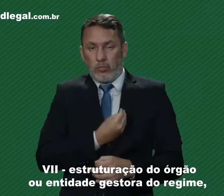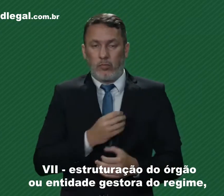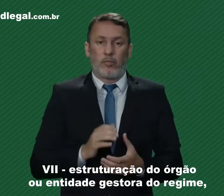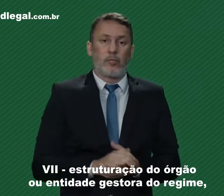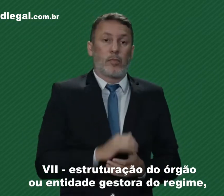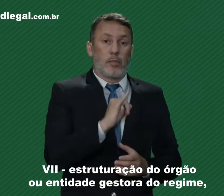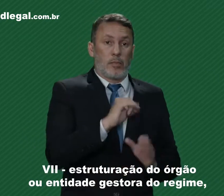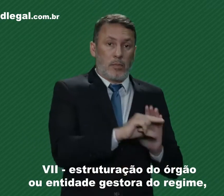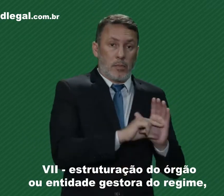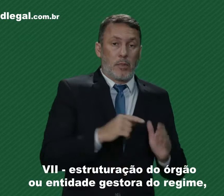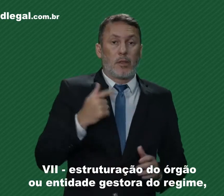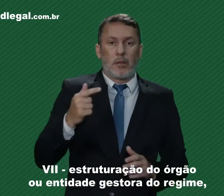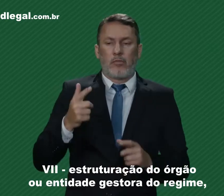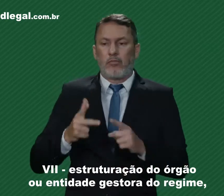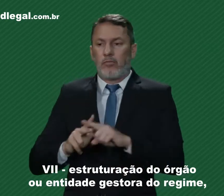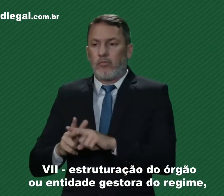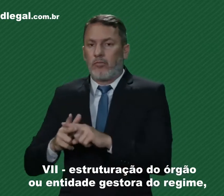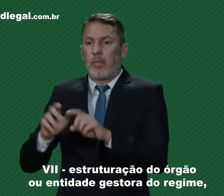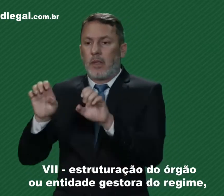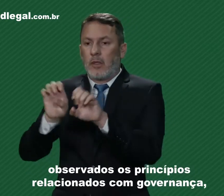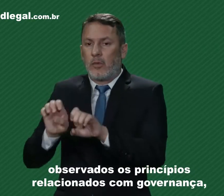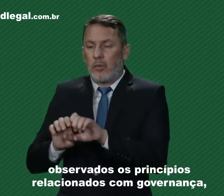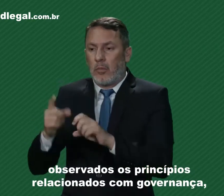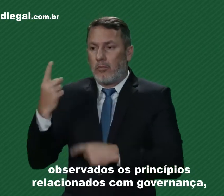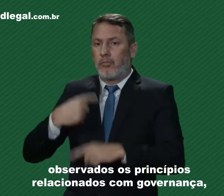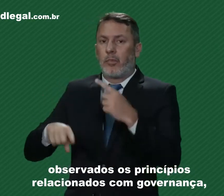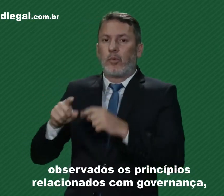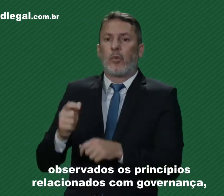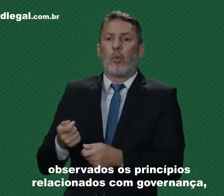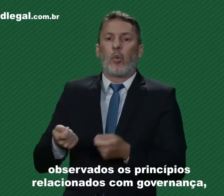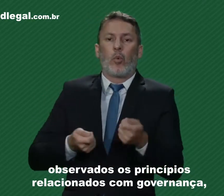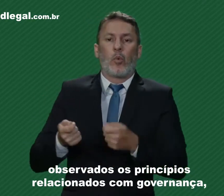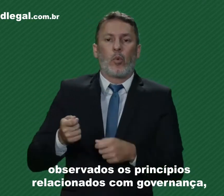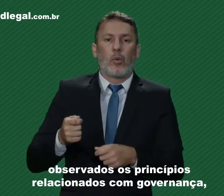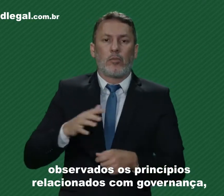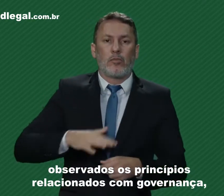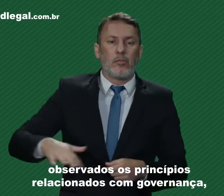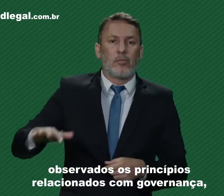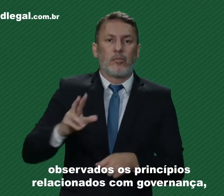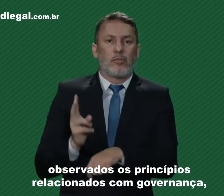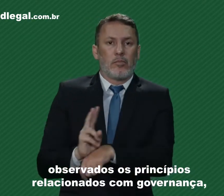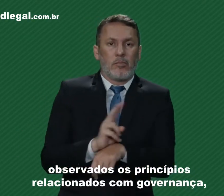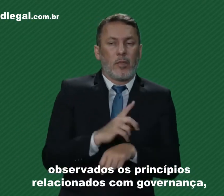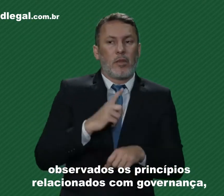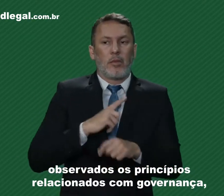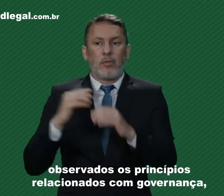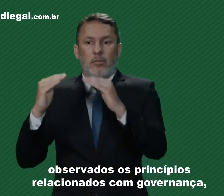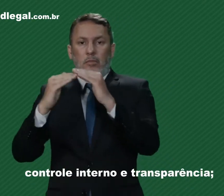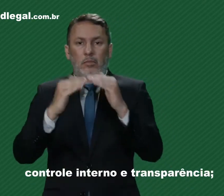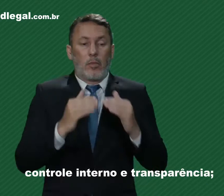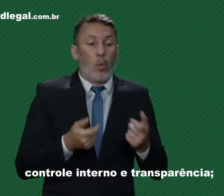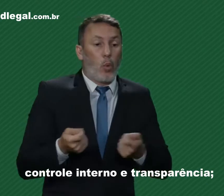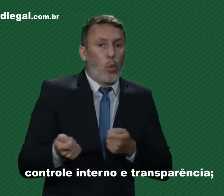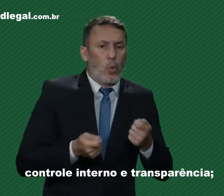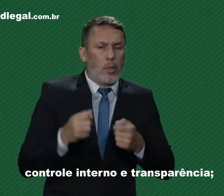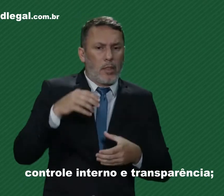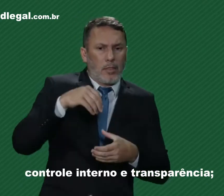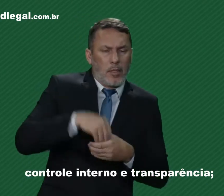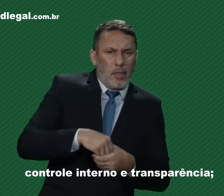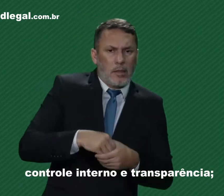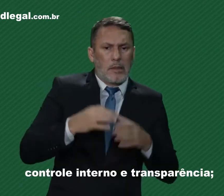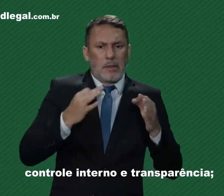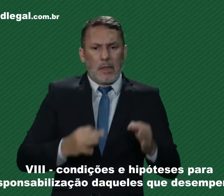do órgão ou entidade gestora do regime, observados os princípios relacionados com governança, controle